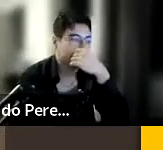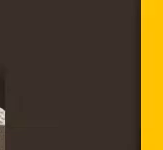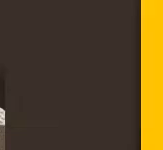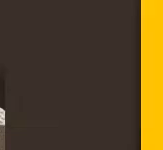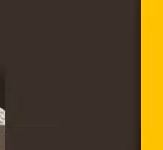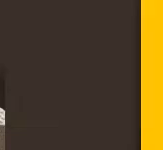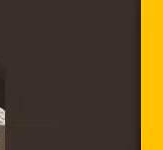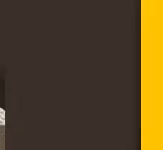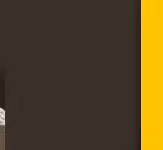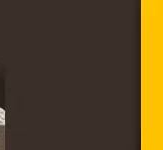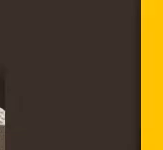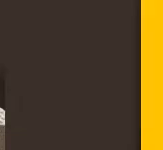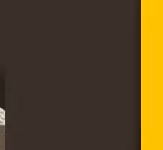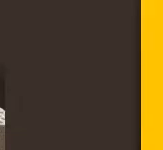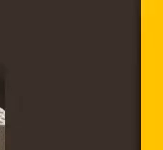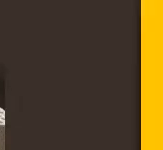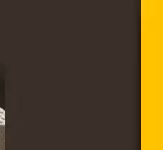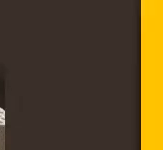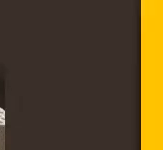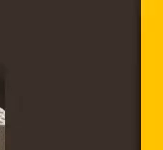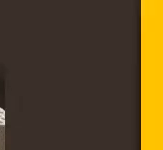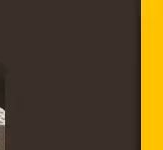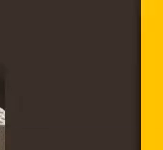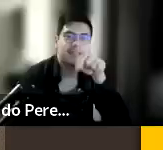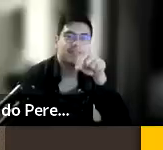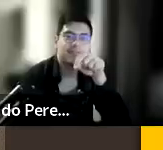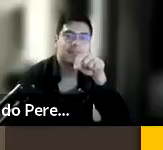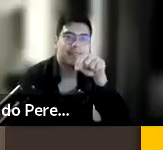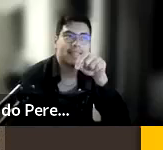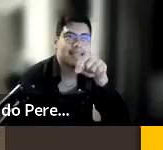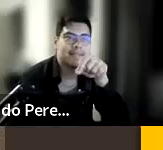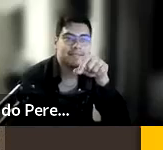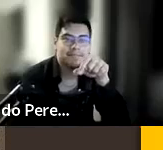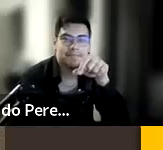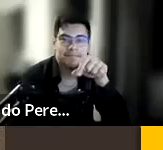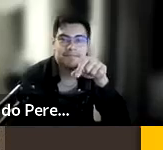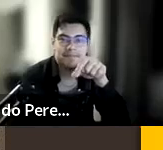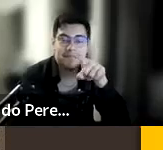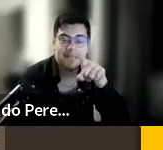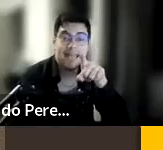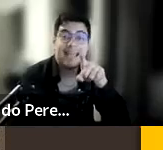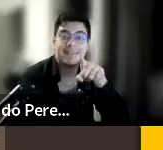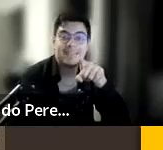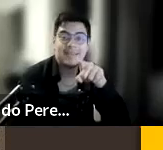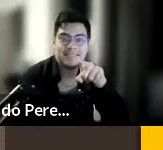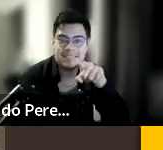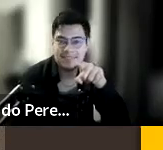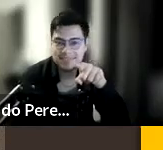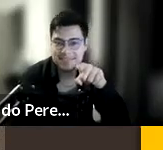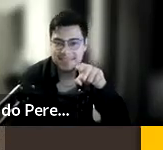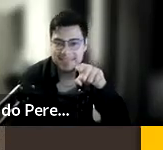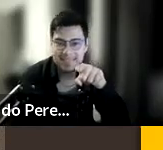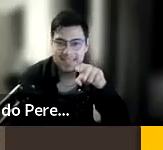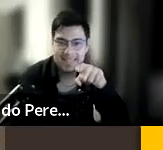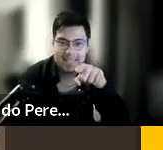No, teacher. Ok, en la parte inferior de ¿Con su el chito? pantalla, ajá, el con el lapicito. Hay